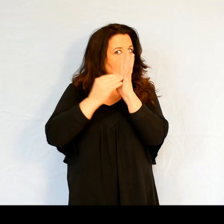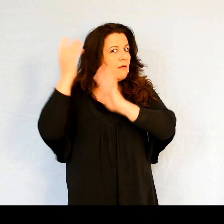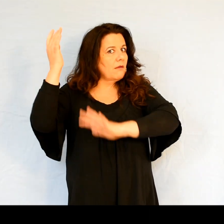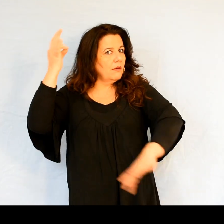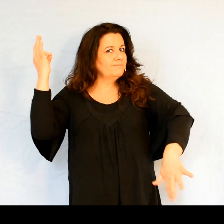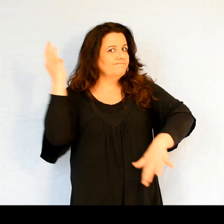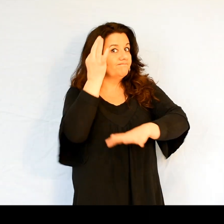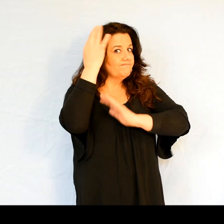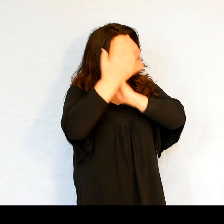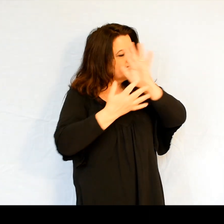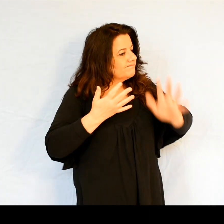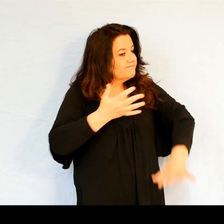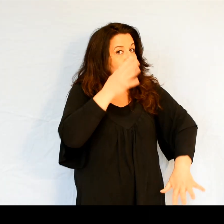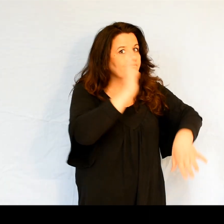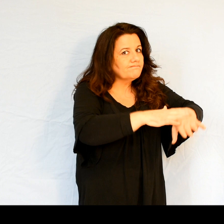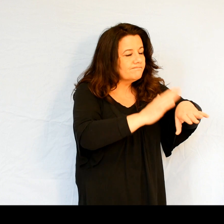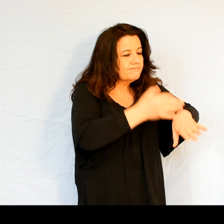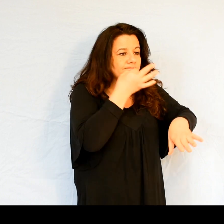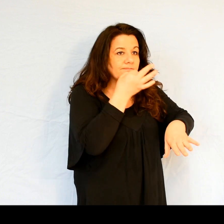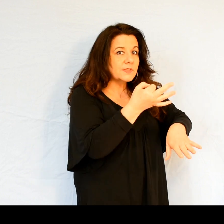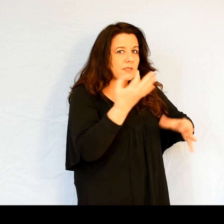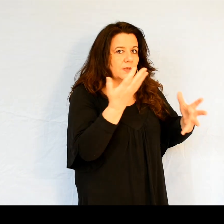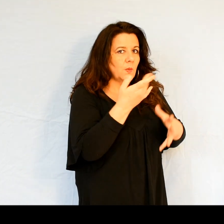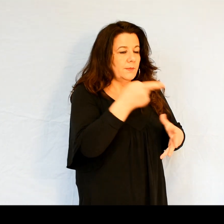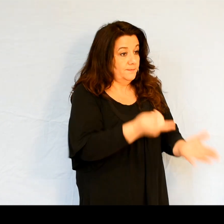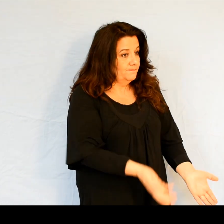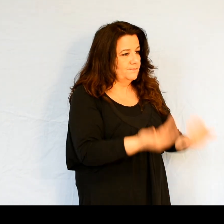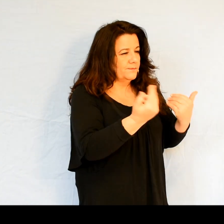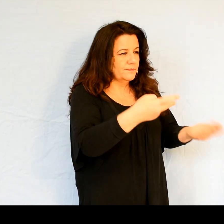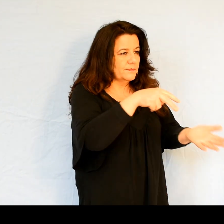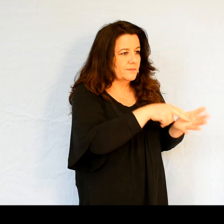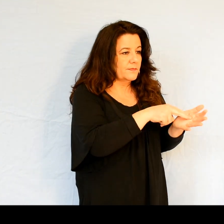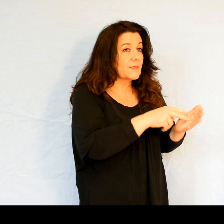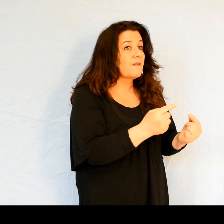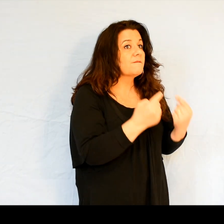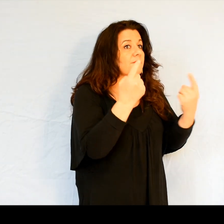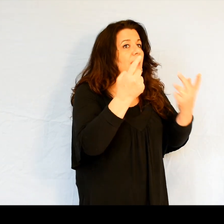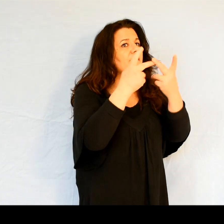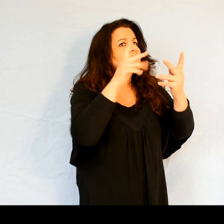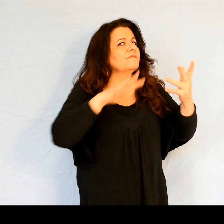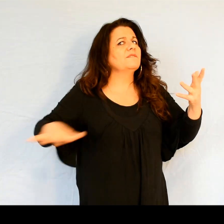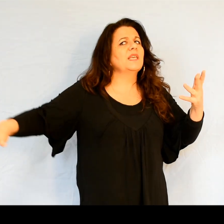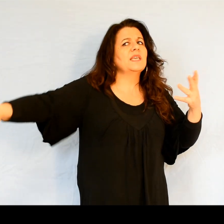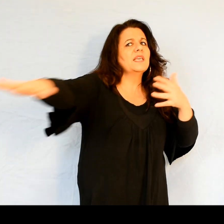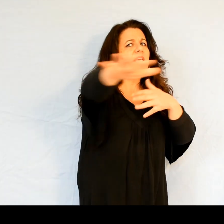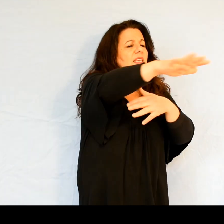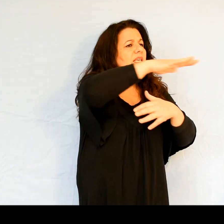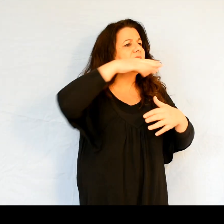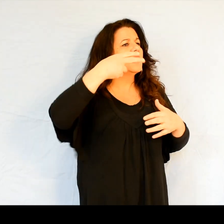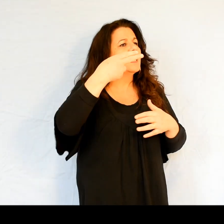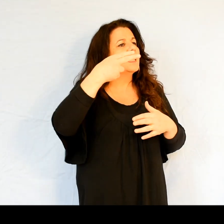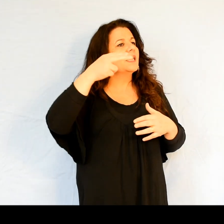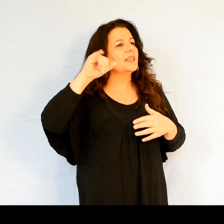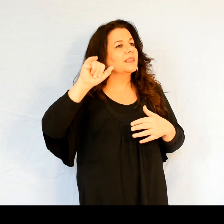Lève-toi, va à Ninive, la grande ville païenne, proclame le message que je te donne sur elle.